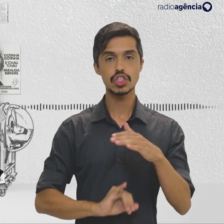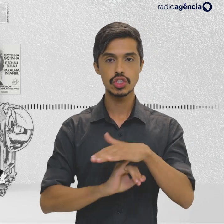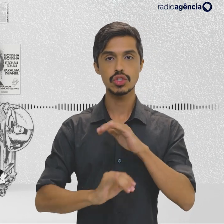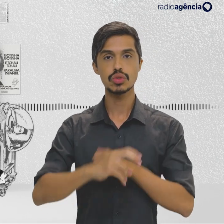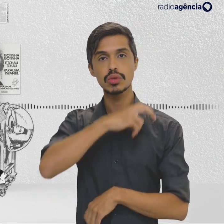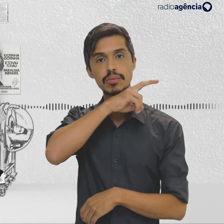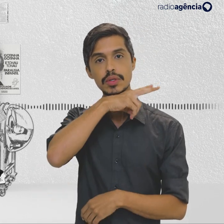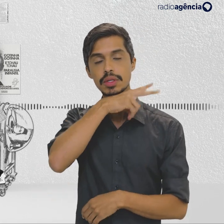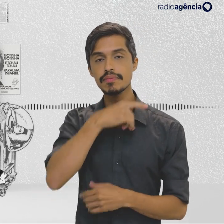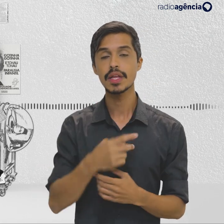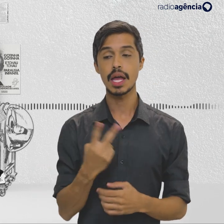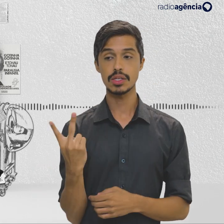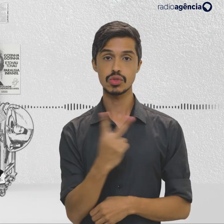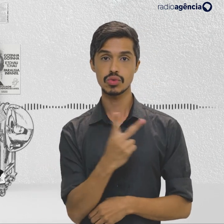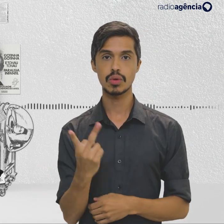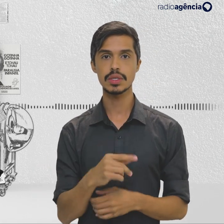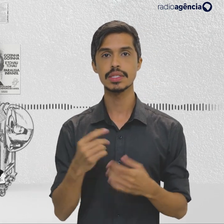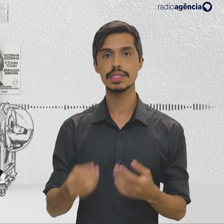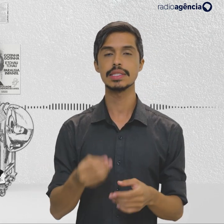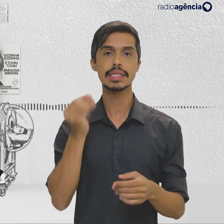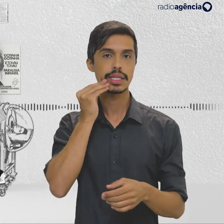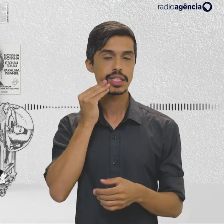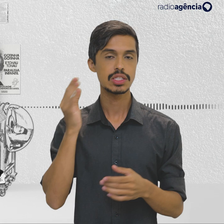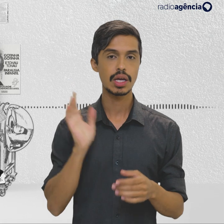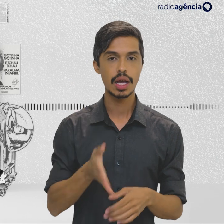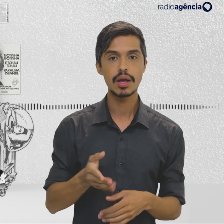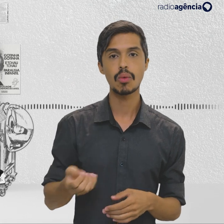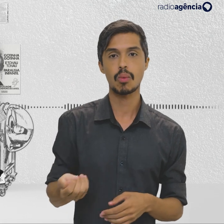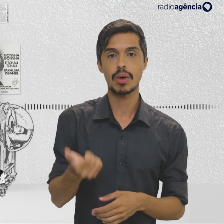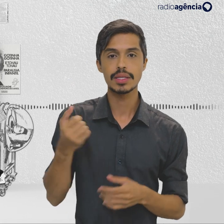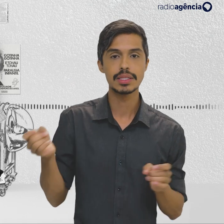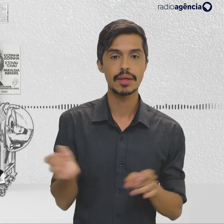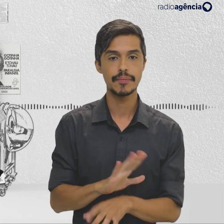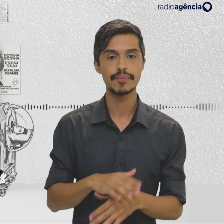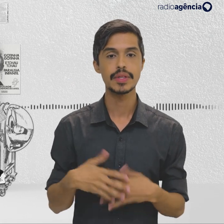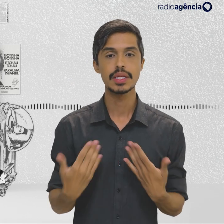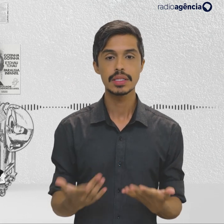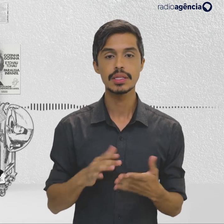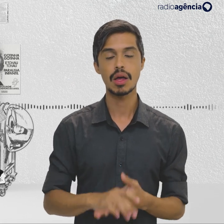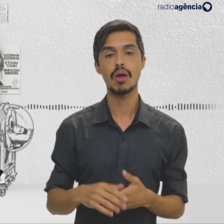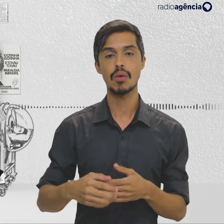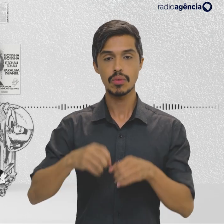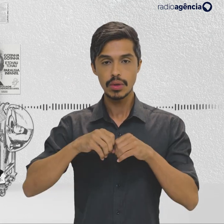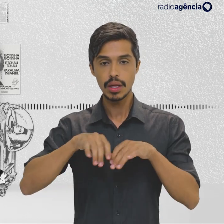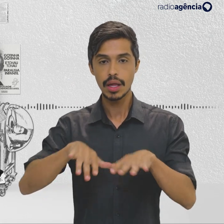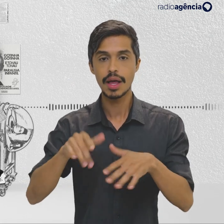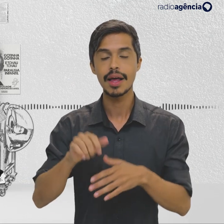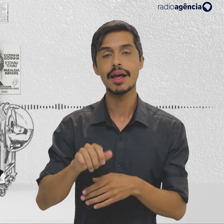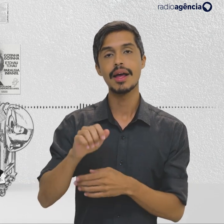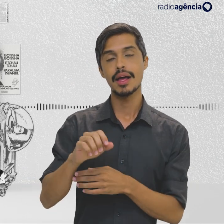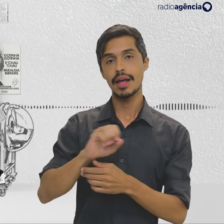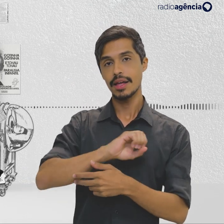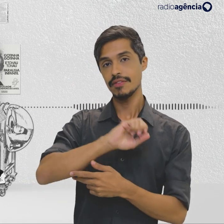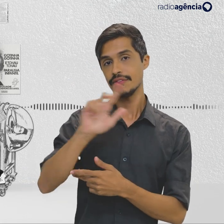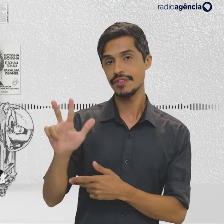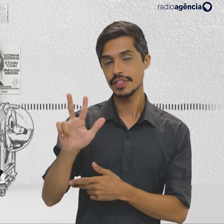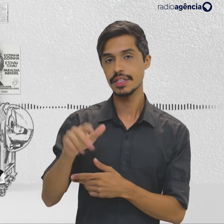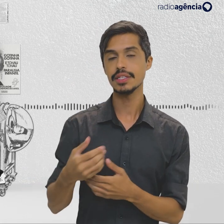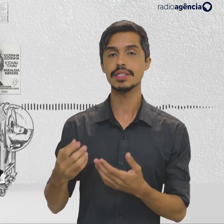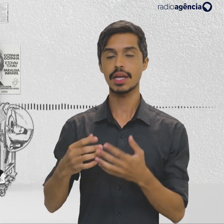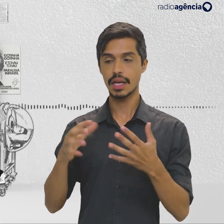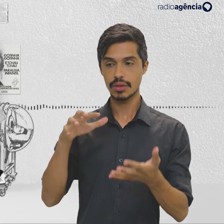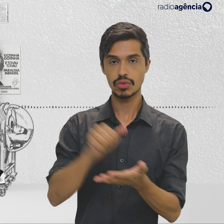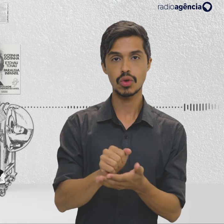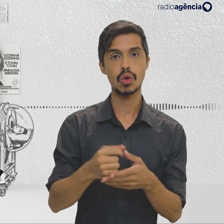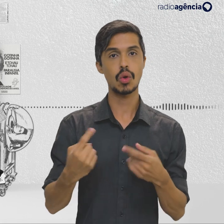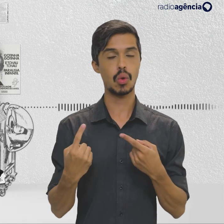estão na última fase de testes a expectativa é que no início do ano que vem a instituição en camim para Anvisa o pedido de registro